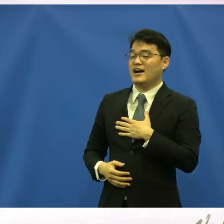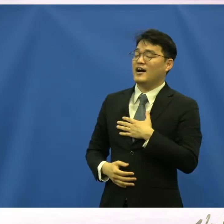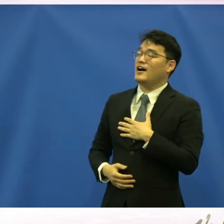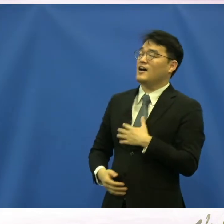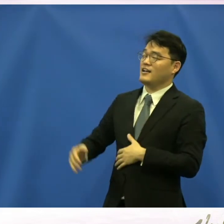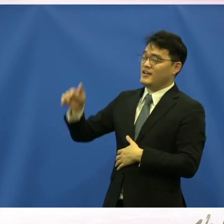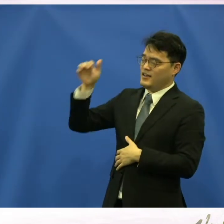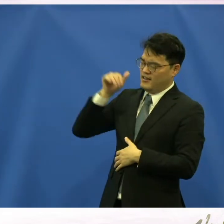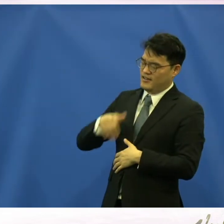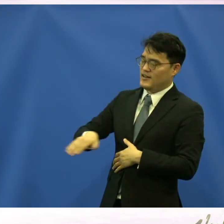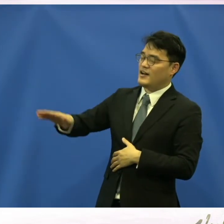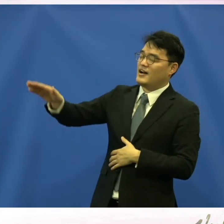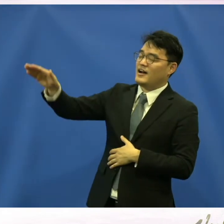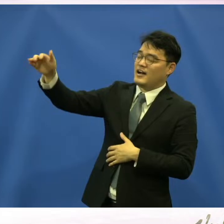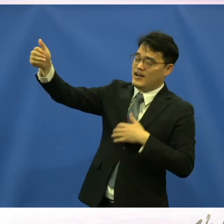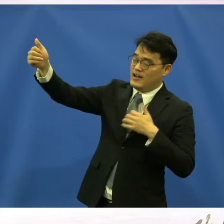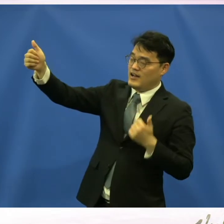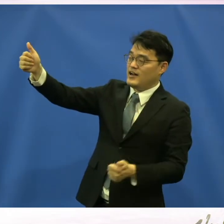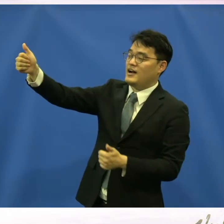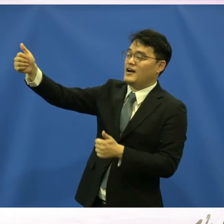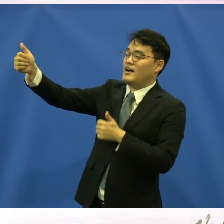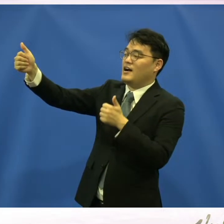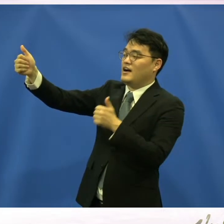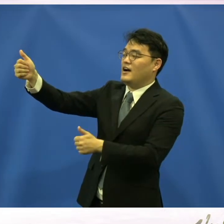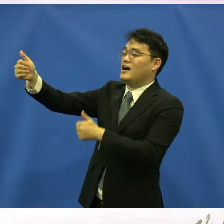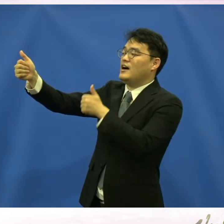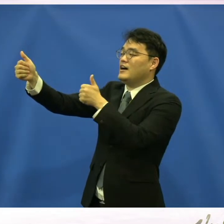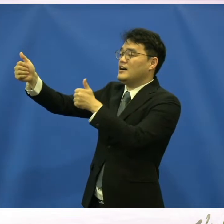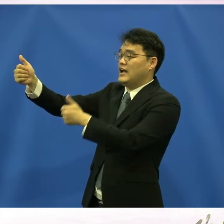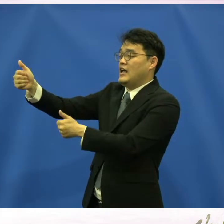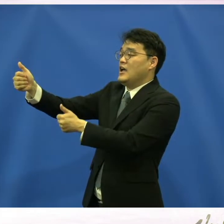나는 가리라